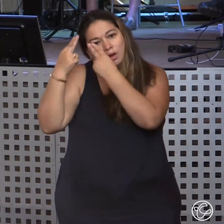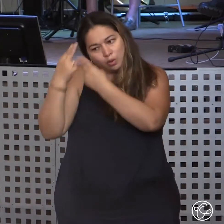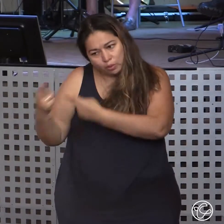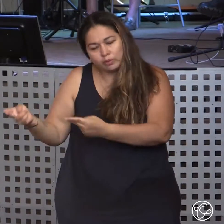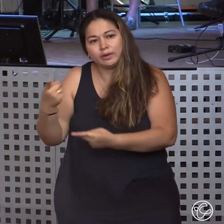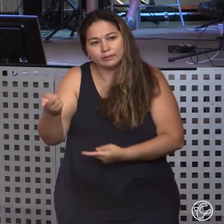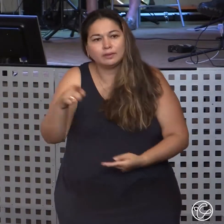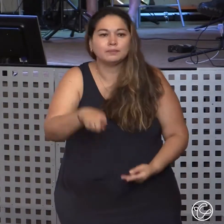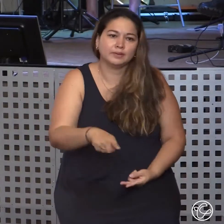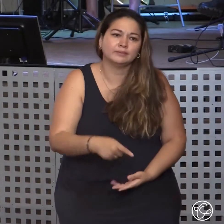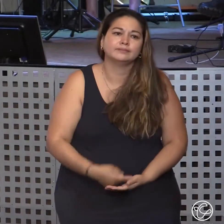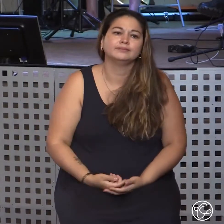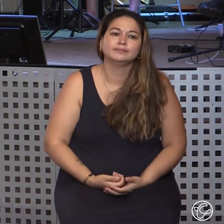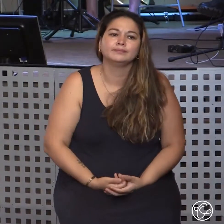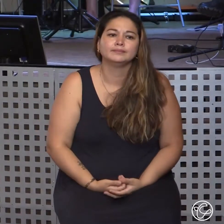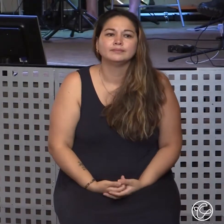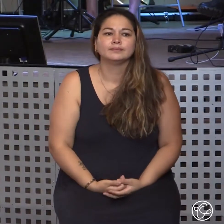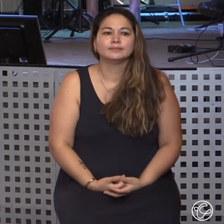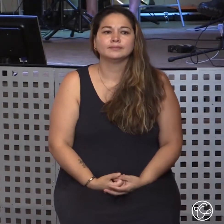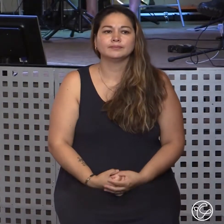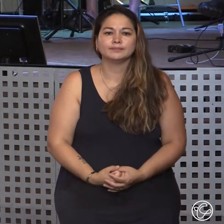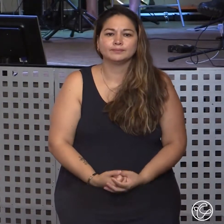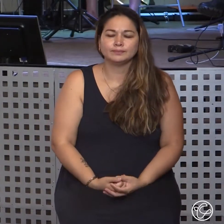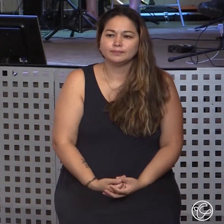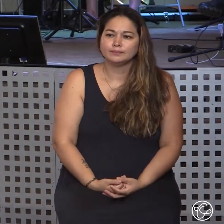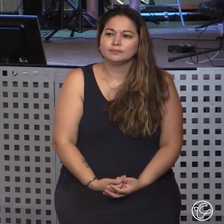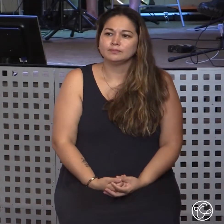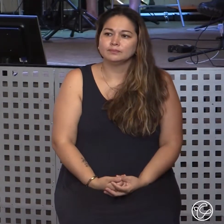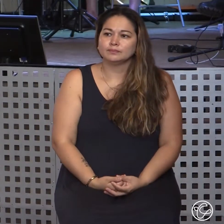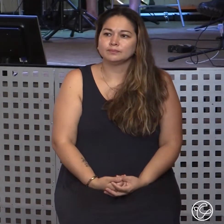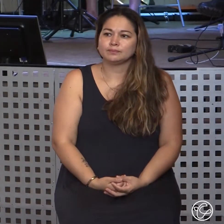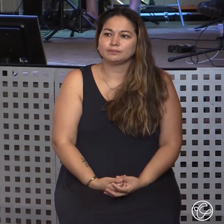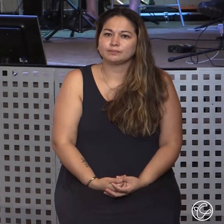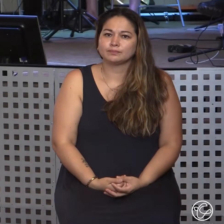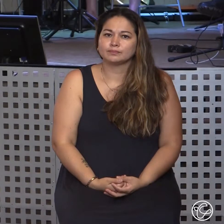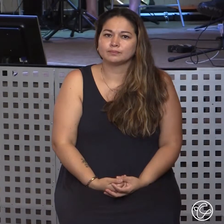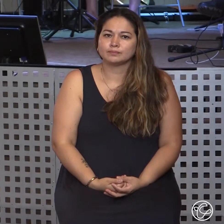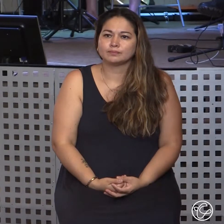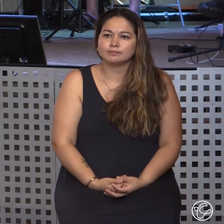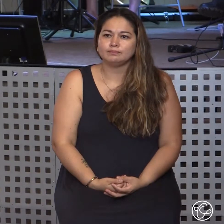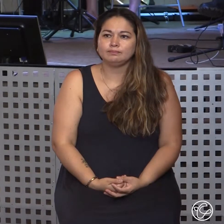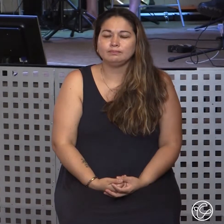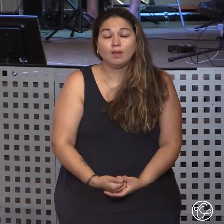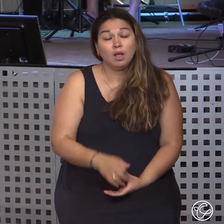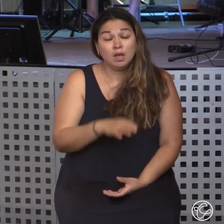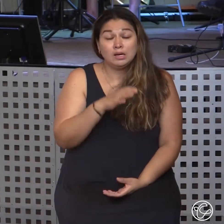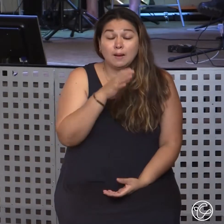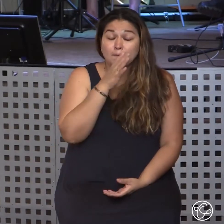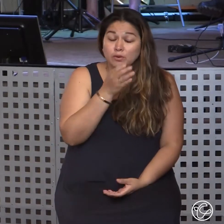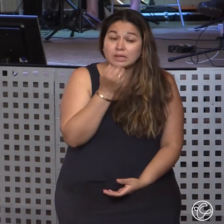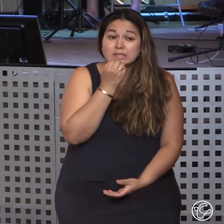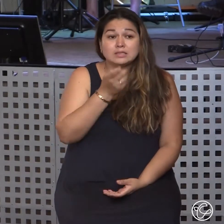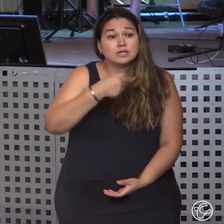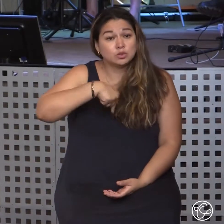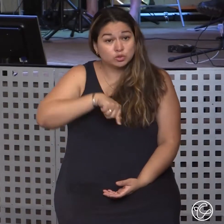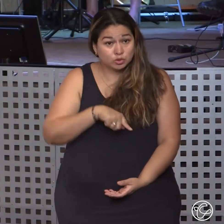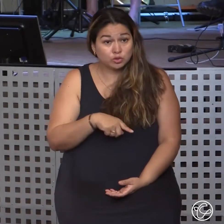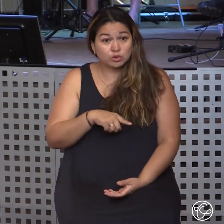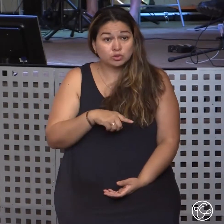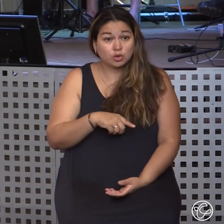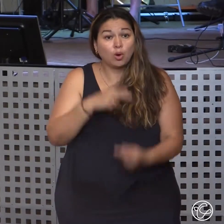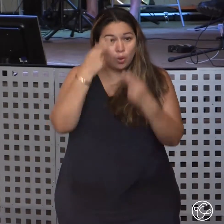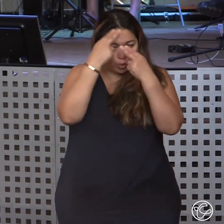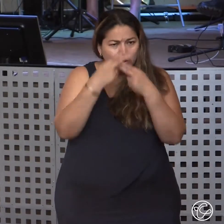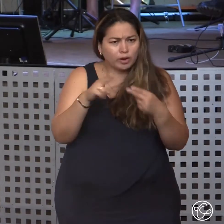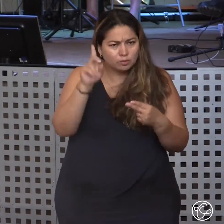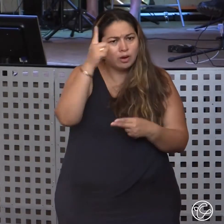honrar del todo, o sí sé honrar a Dios, pero no sé honrar a los demás, me falta espacio para que el Espíritu